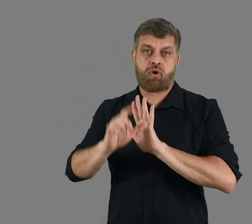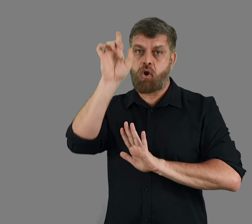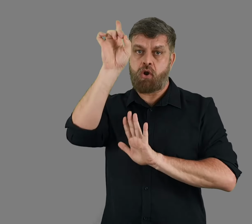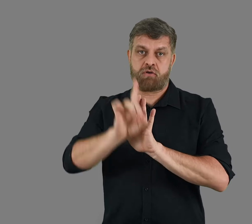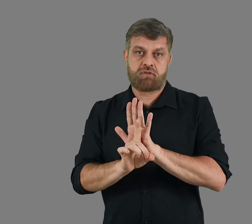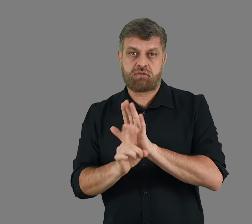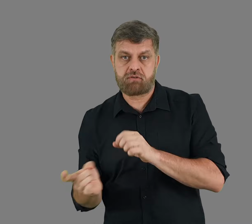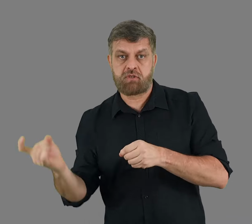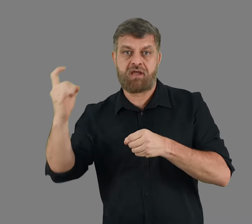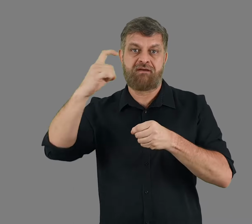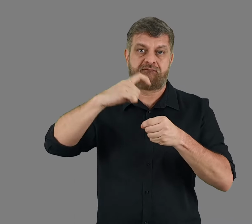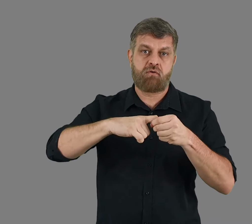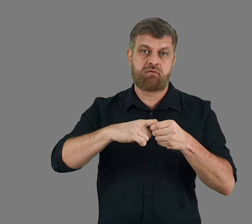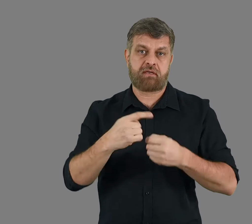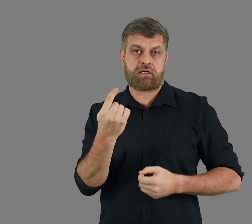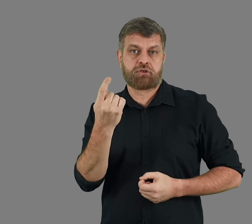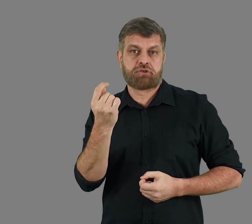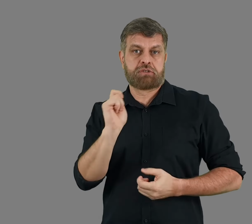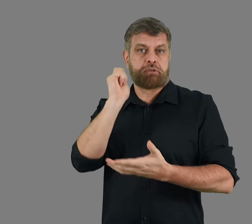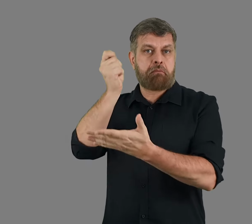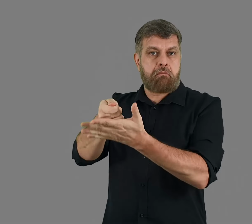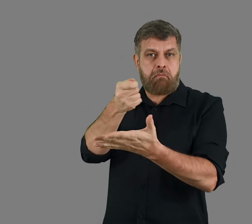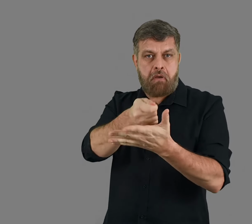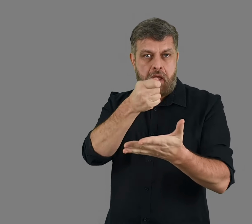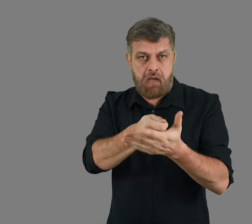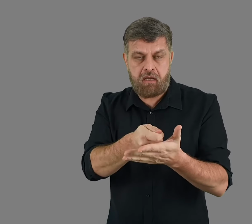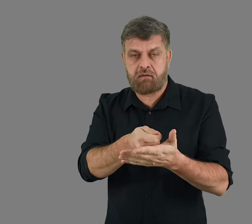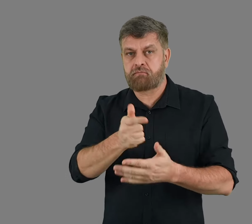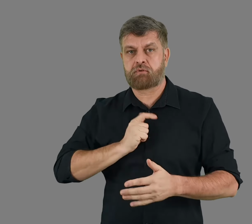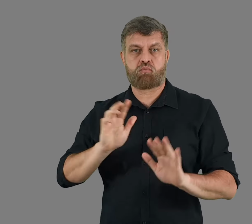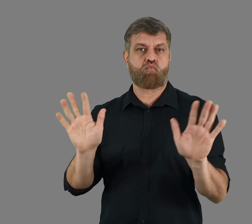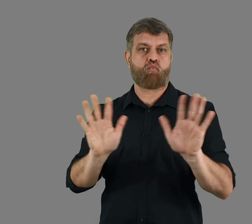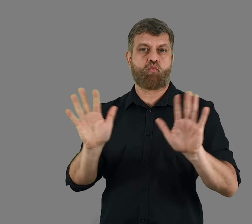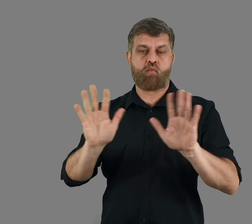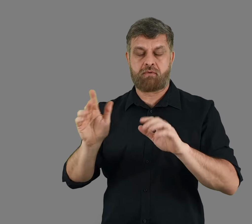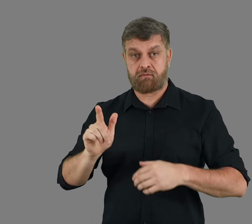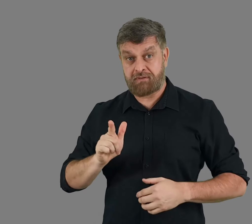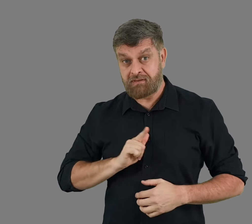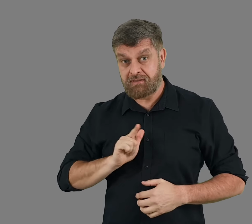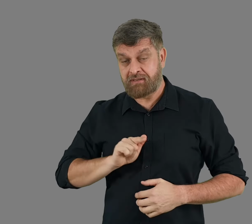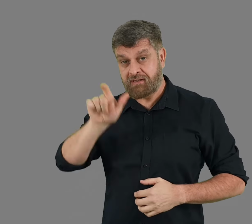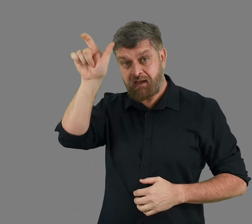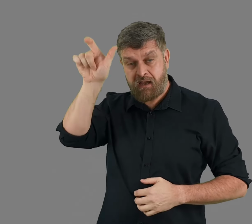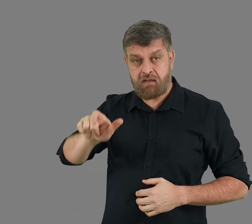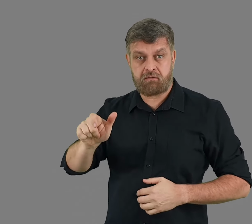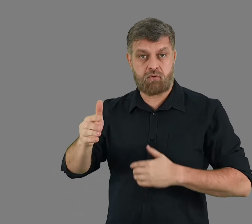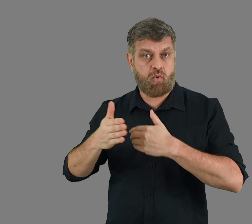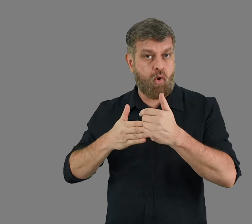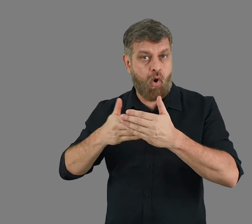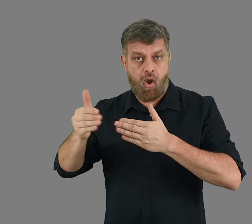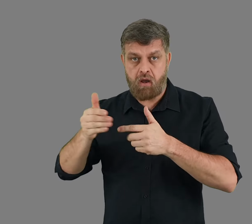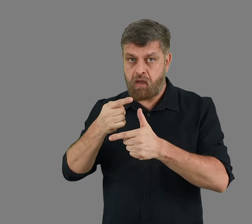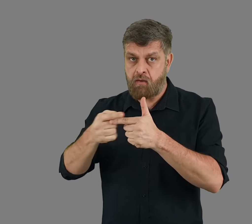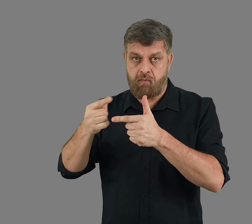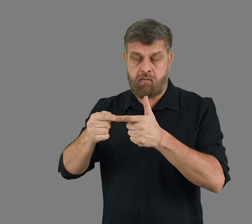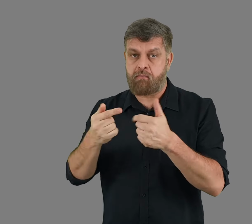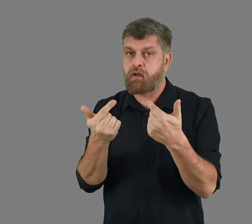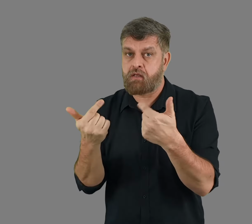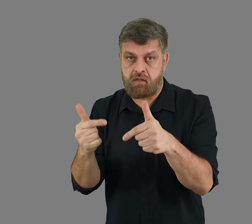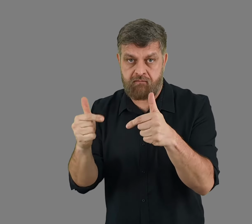pleitear indenização ou compensação de qualquer natureza, seja a que título for. Parágrafo 5º. O